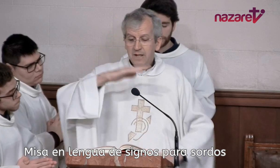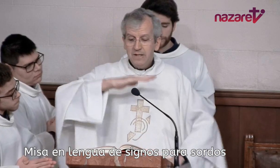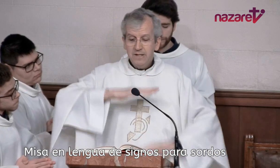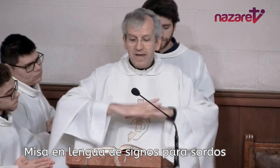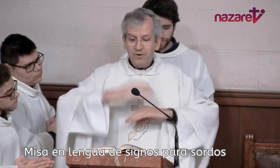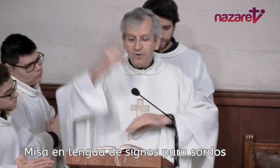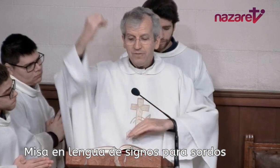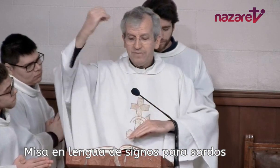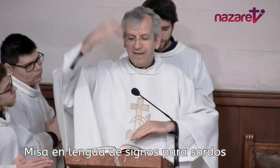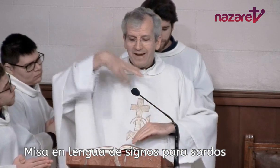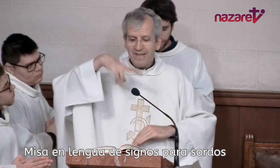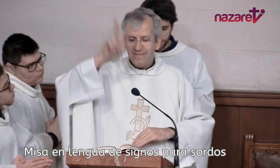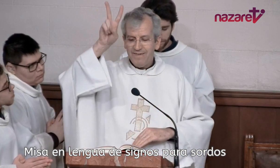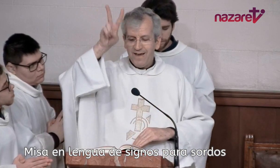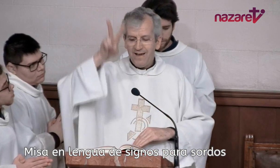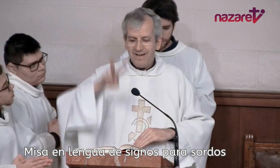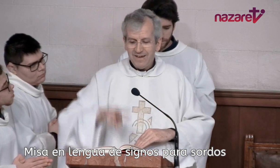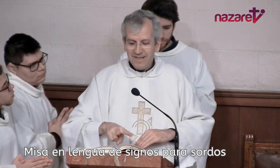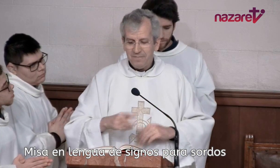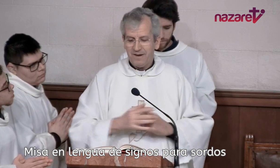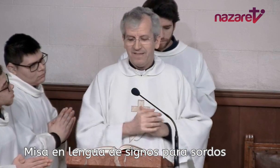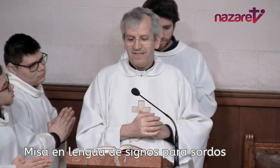lleno de gracia y de verdad.